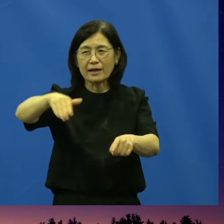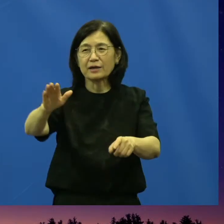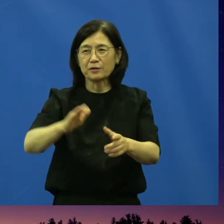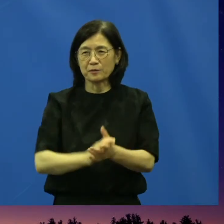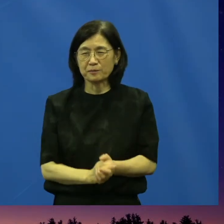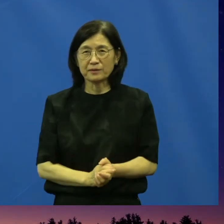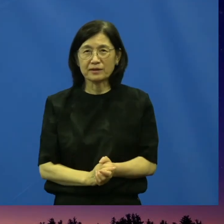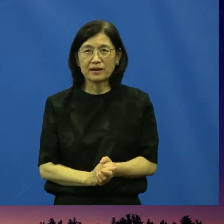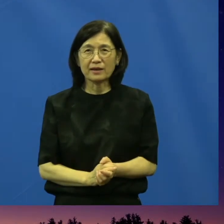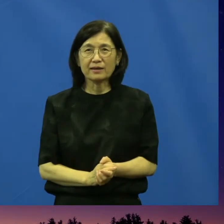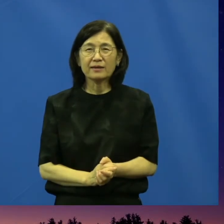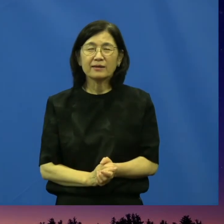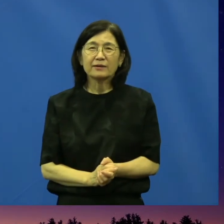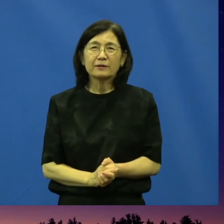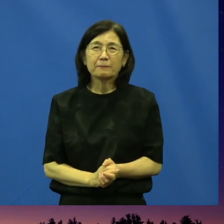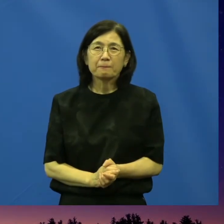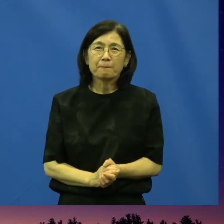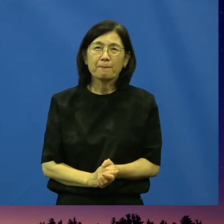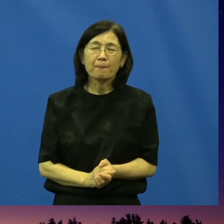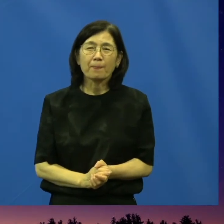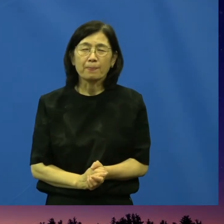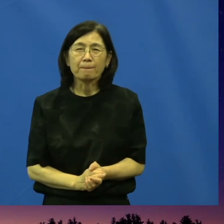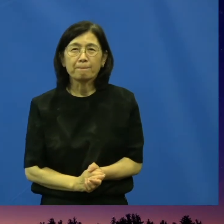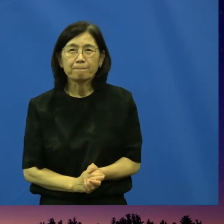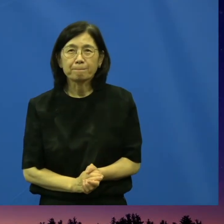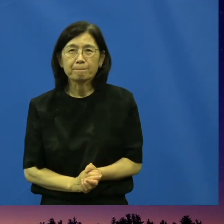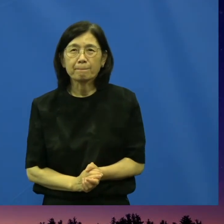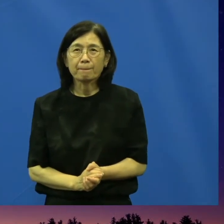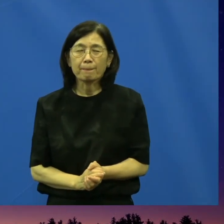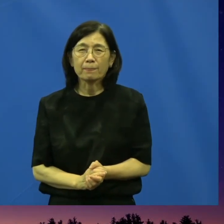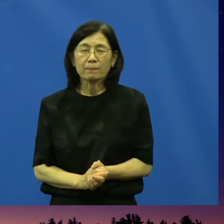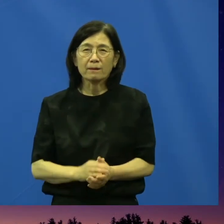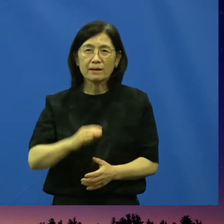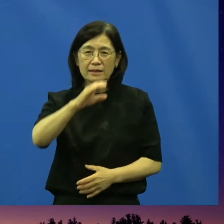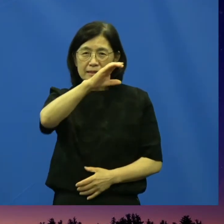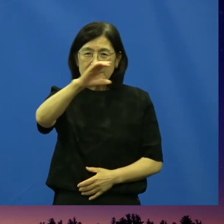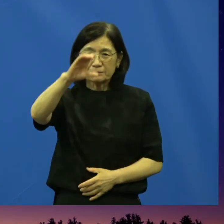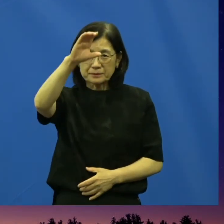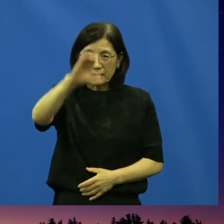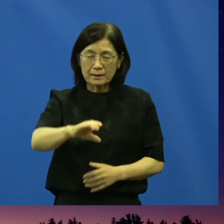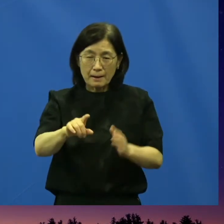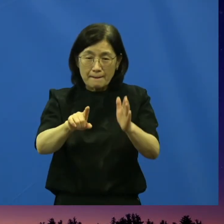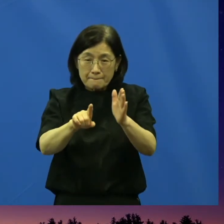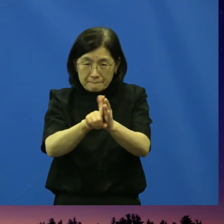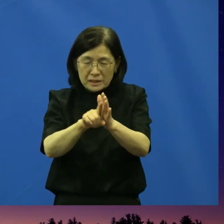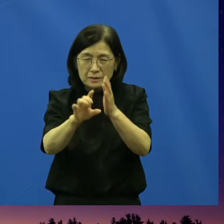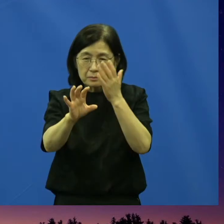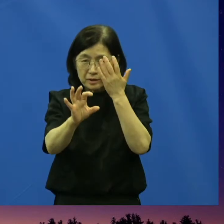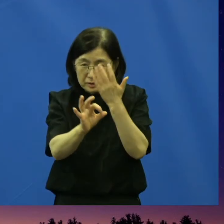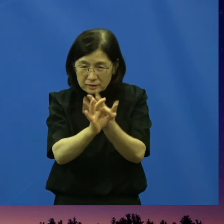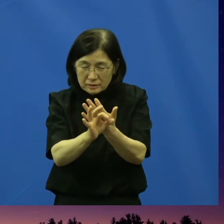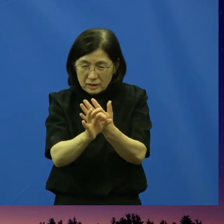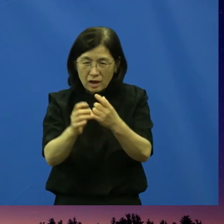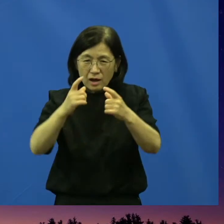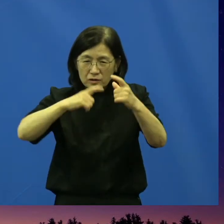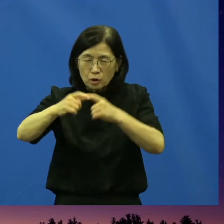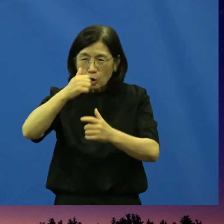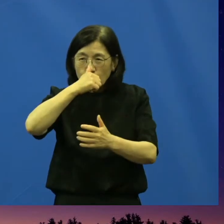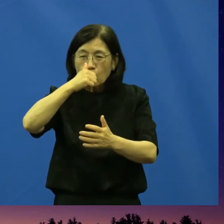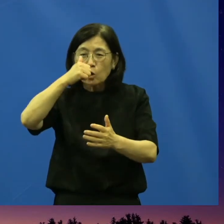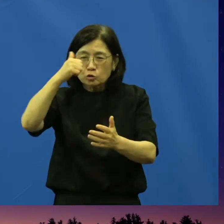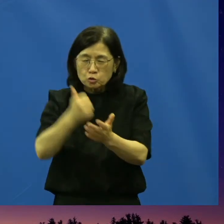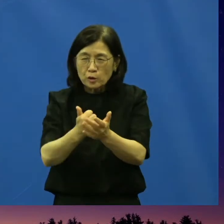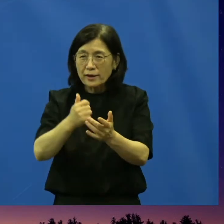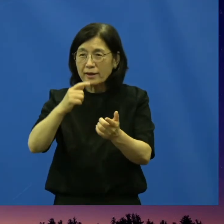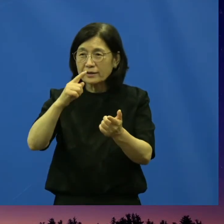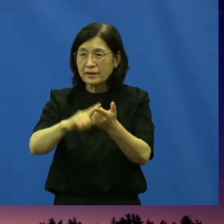십자가를 붙들기만 하면 더 이상 죄를 묻지 않는다. 이게 복음이잖아요, 여러분. 로마서 8장 33절에 누가